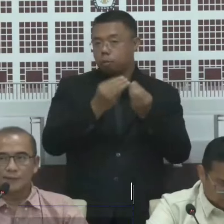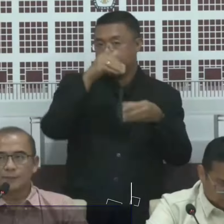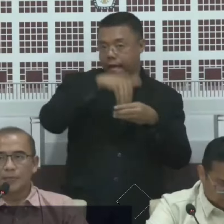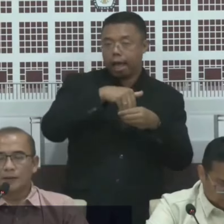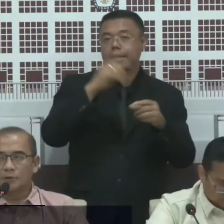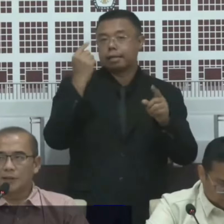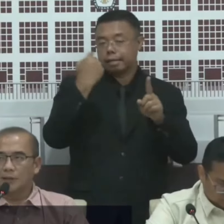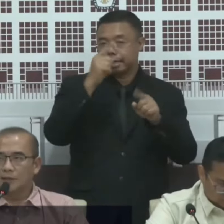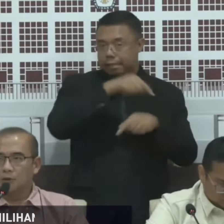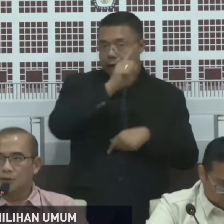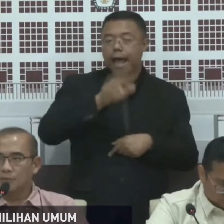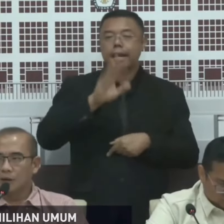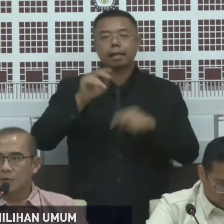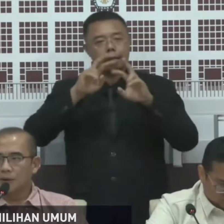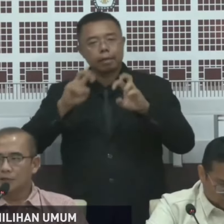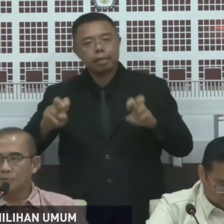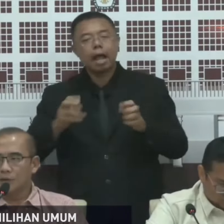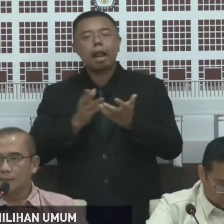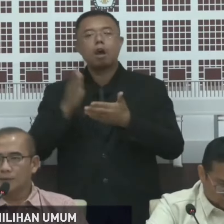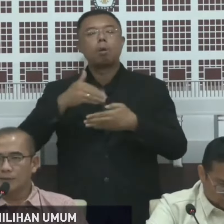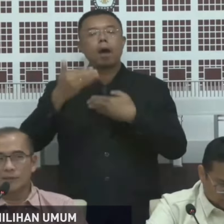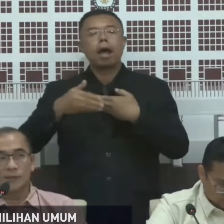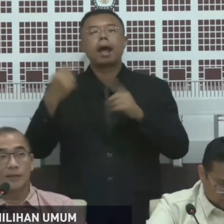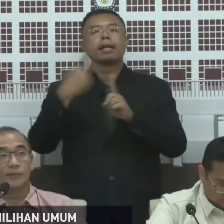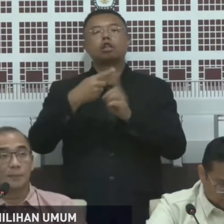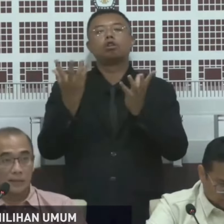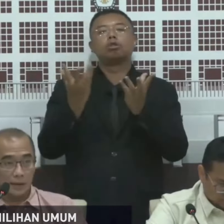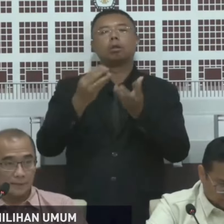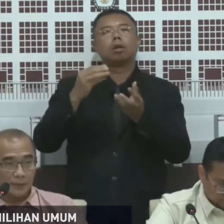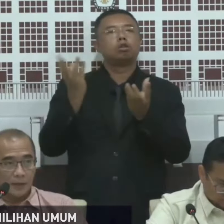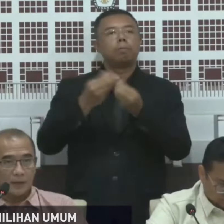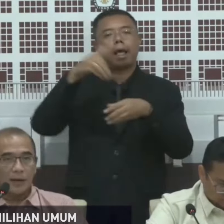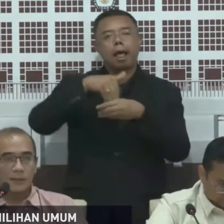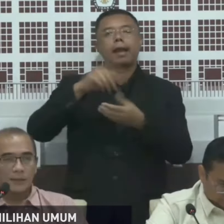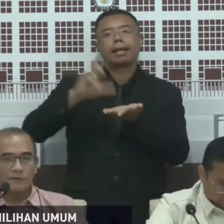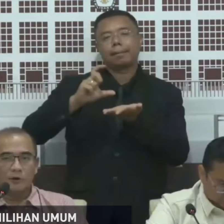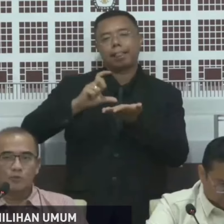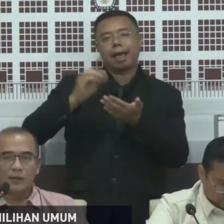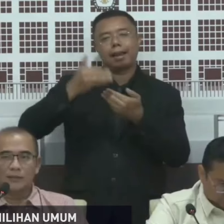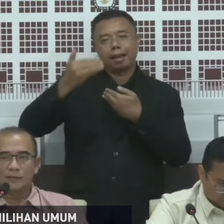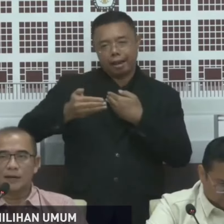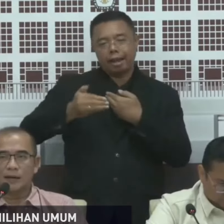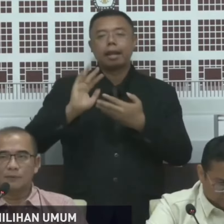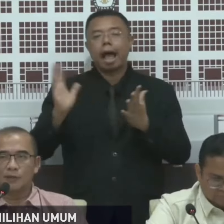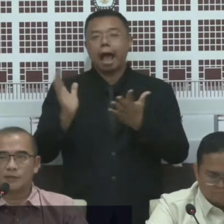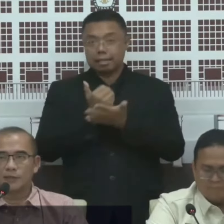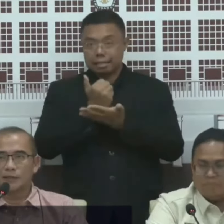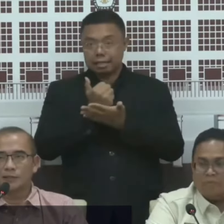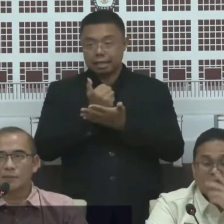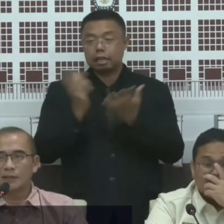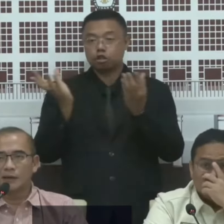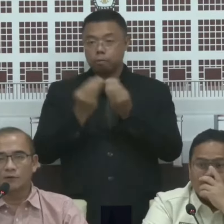salah tulis, itu nanti akan dikoreksi melalui mekanisme rekapitulasi di tingkat kecamatan. Dan nanti formulir hasil